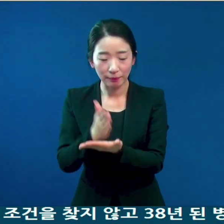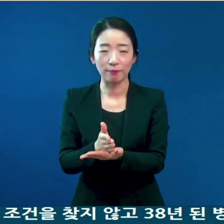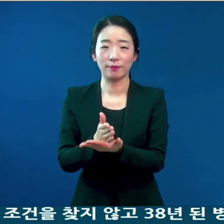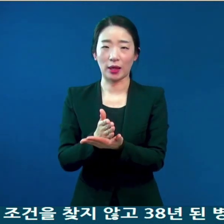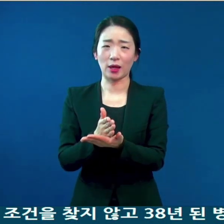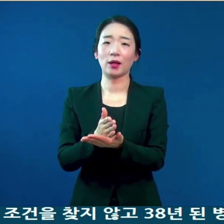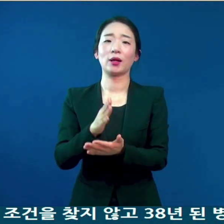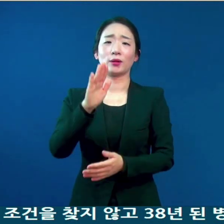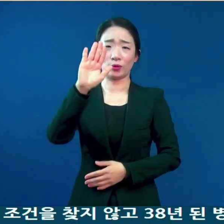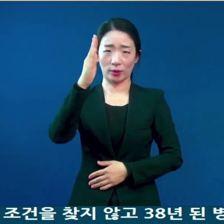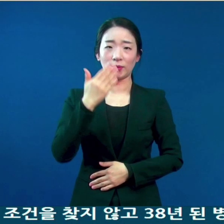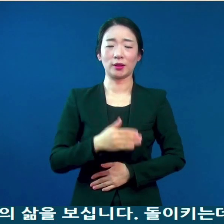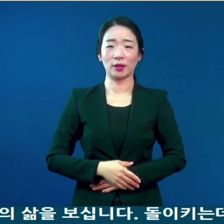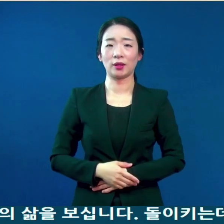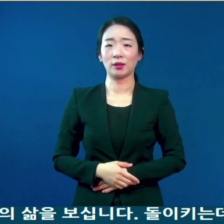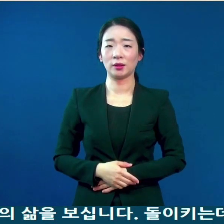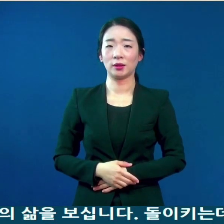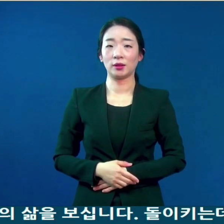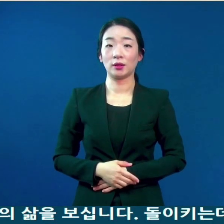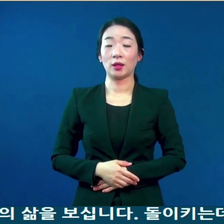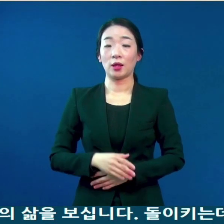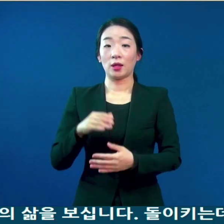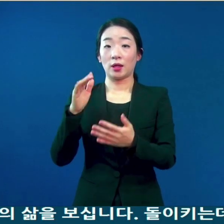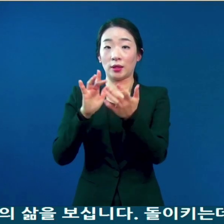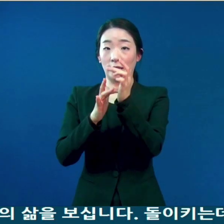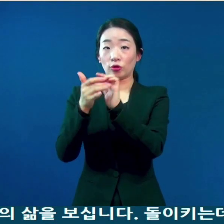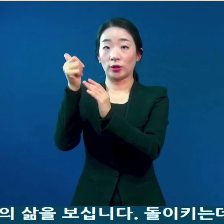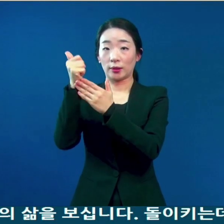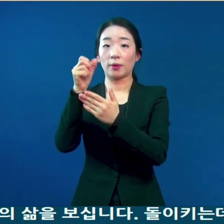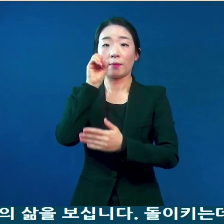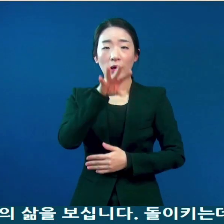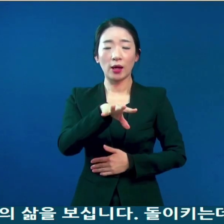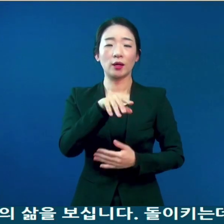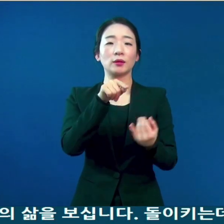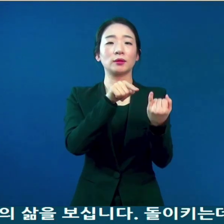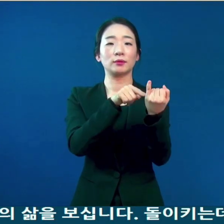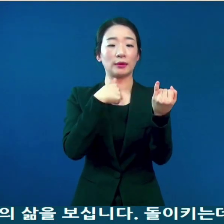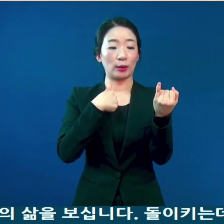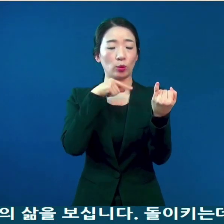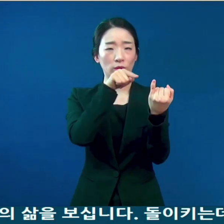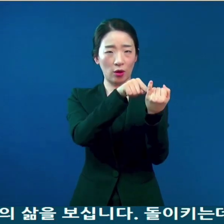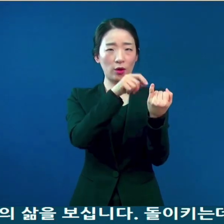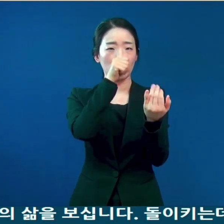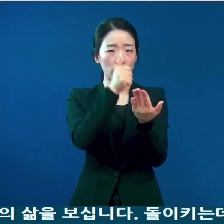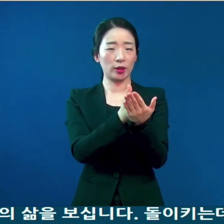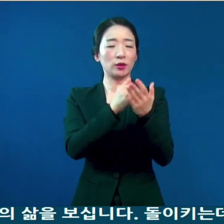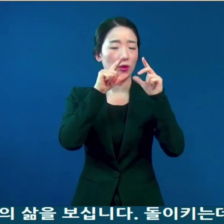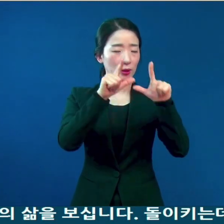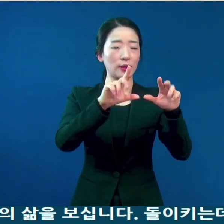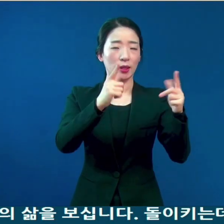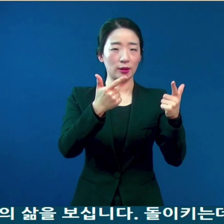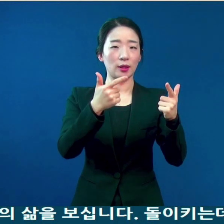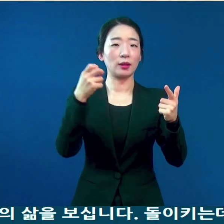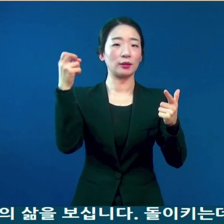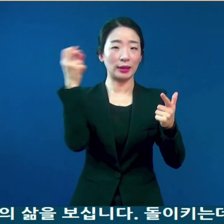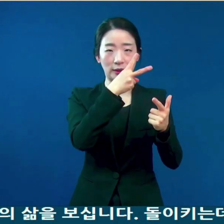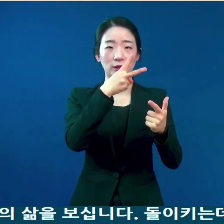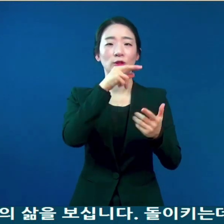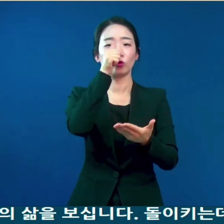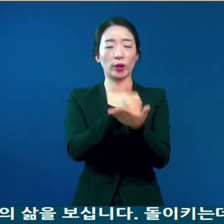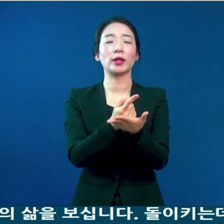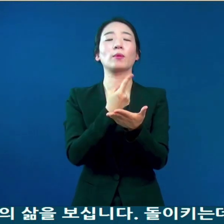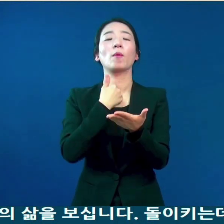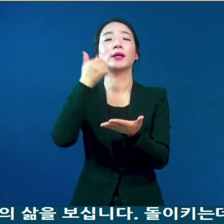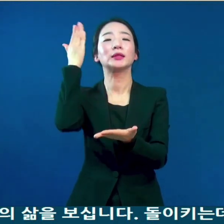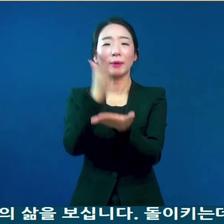여자에게 말씀하시죠. 나도 너를 정죄하지 아니하노라. 가서 다시는 죄를 범하지 말라라고 얘기를 합니다. 제 생각에는 이 여인이 돌아가서